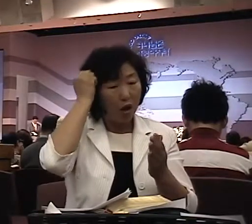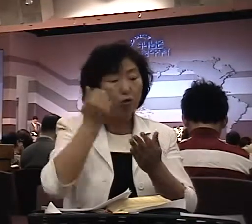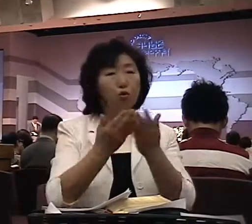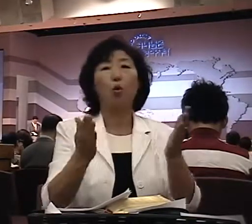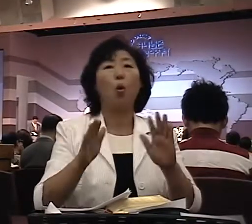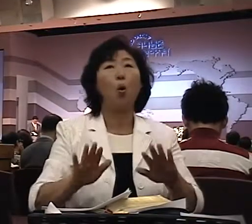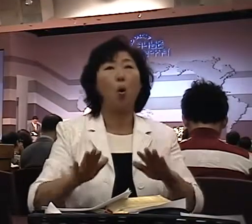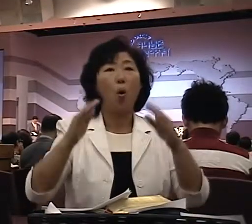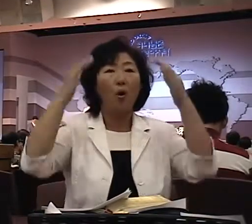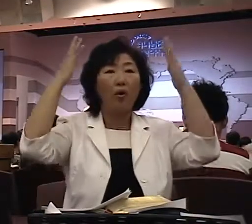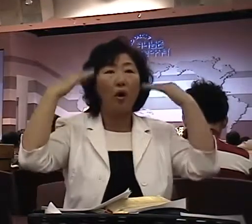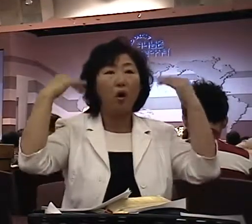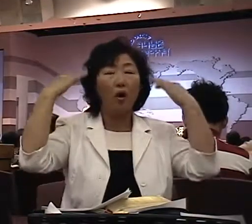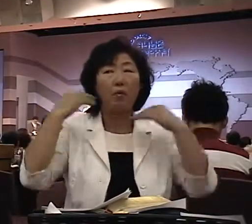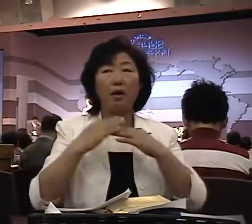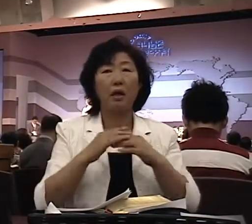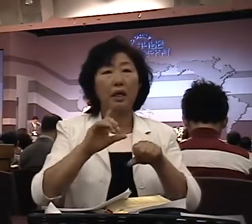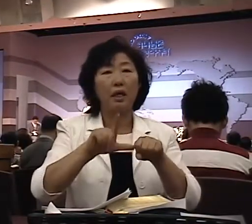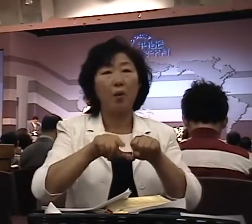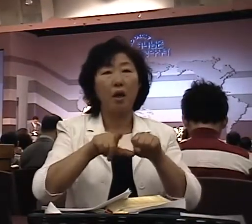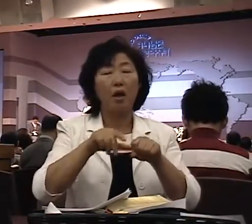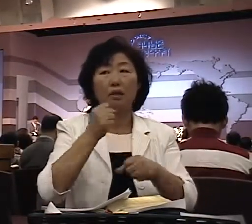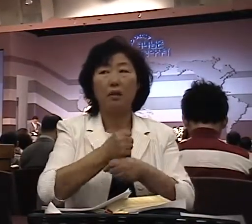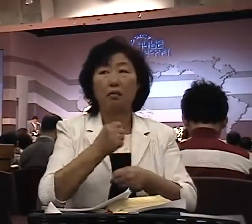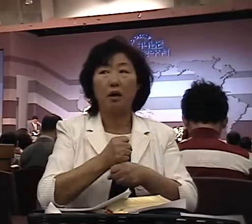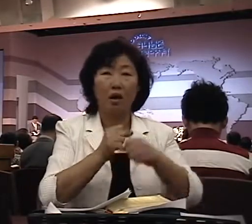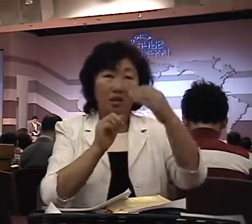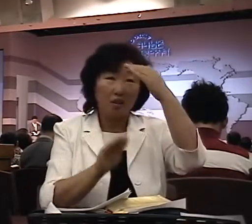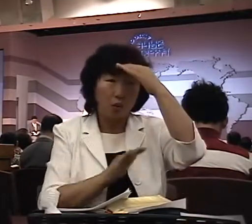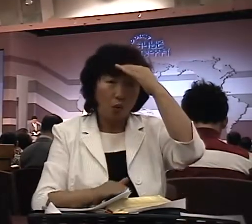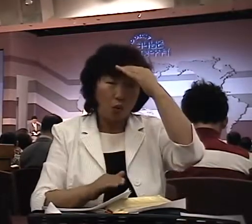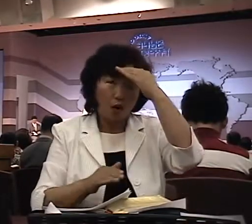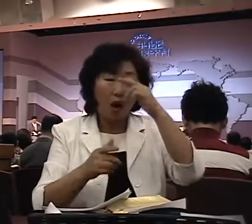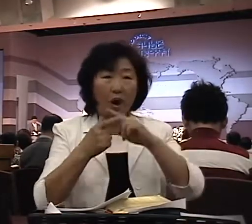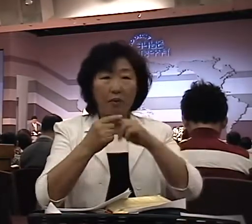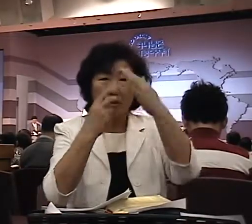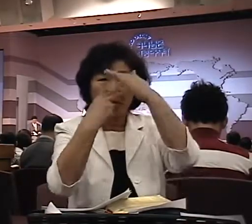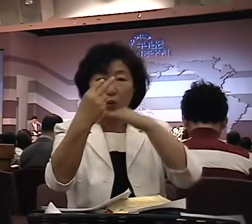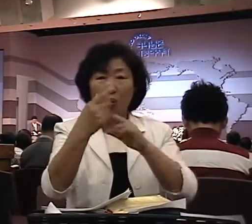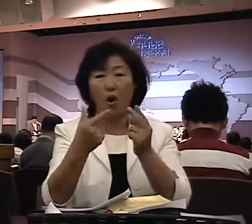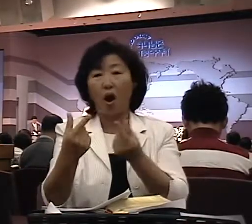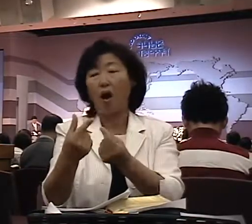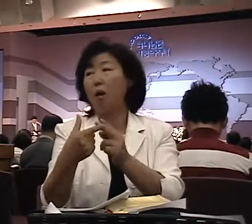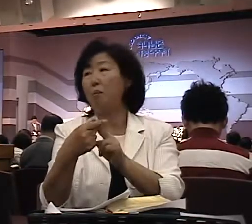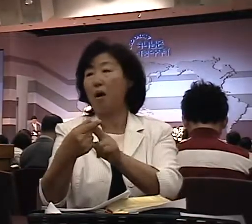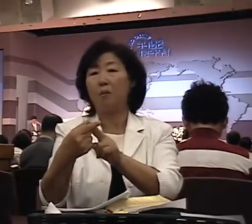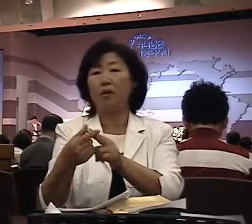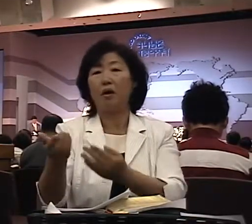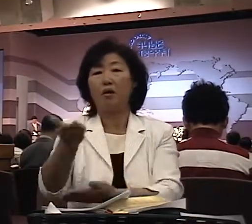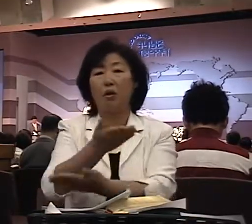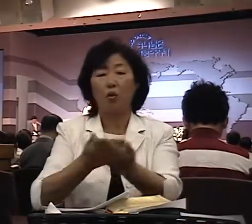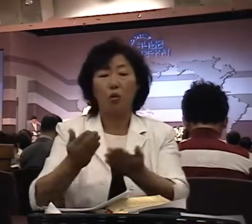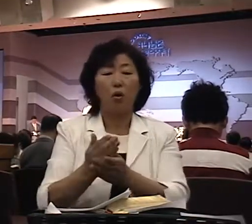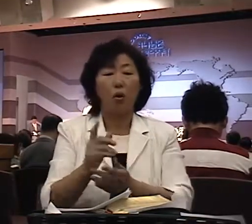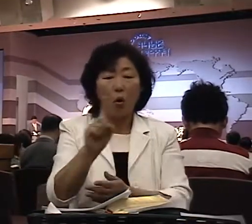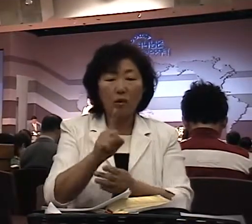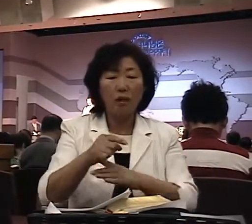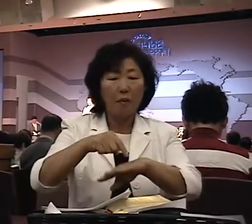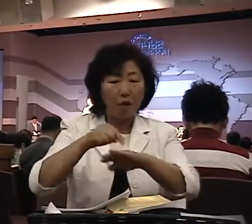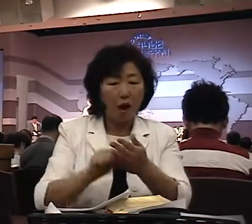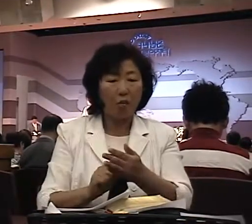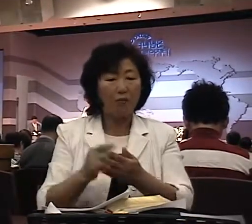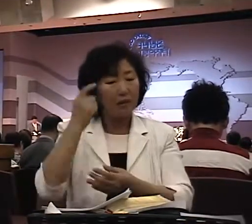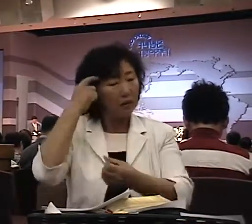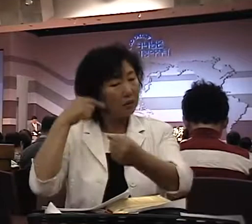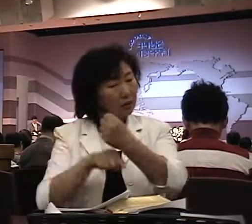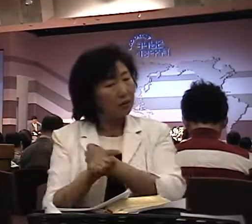여름에 한번 기회를 삼아 온 성도님들과 함께 비전을 같이 나누고 우리 함께 어떻게 마음과 뜻을 합할 수